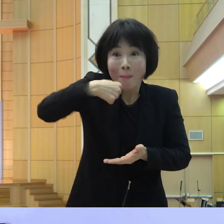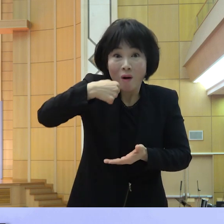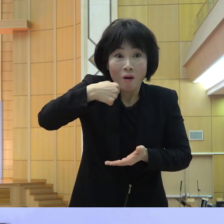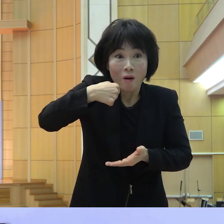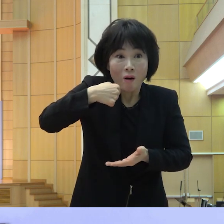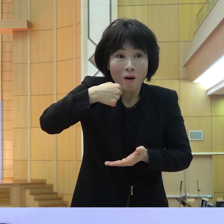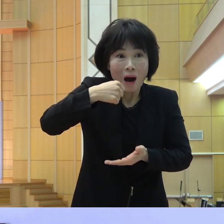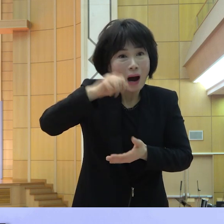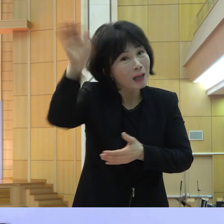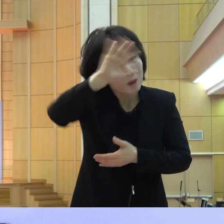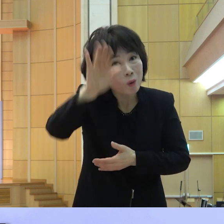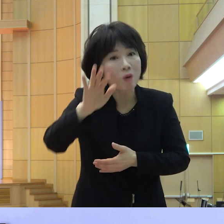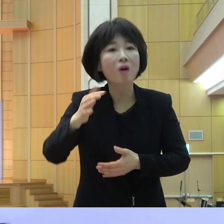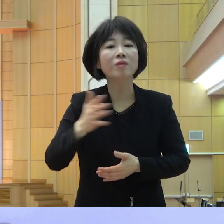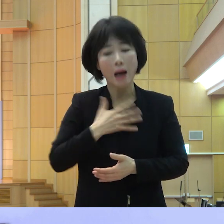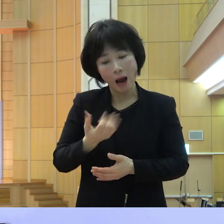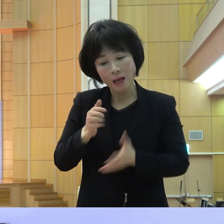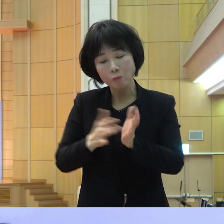밤